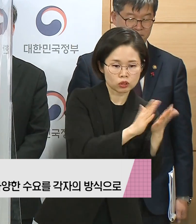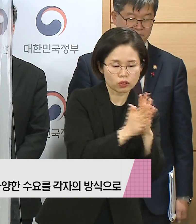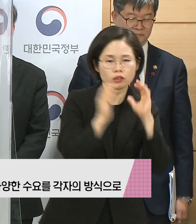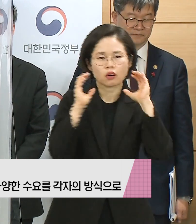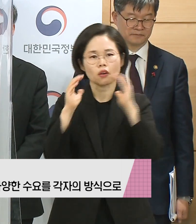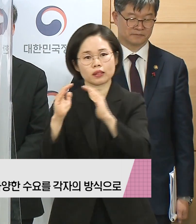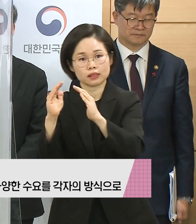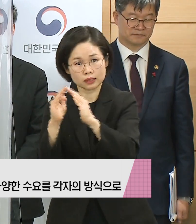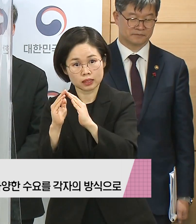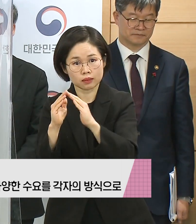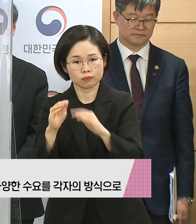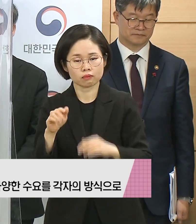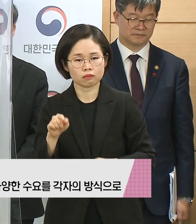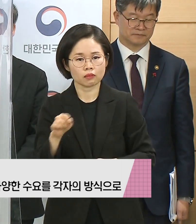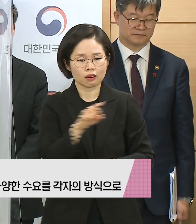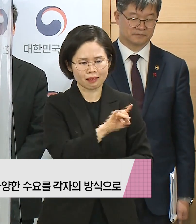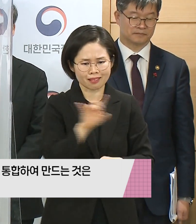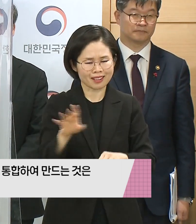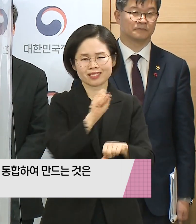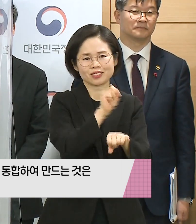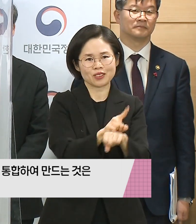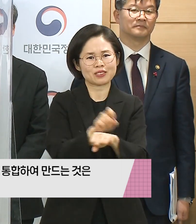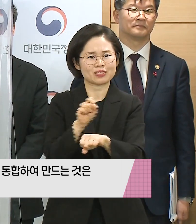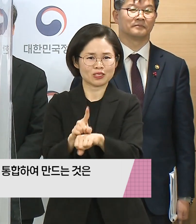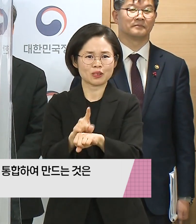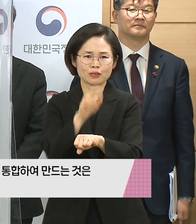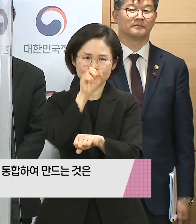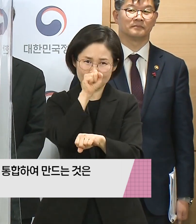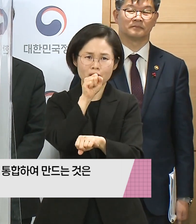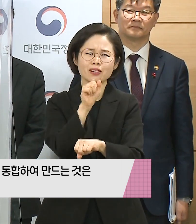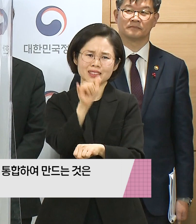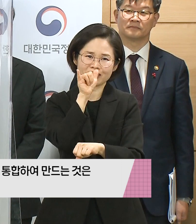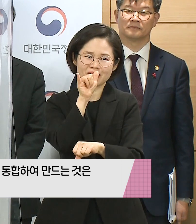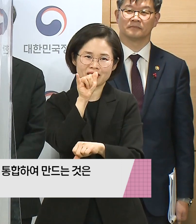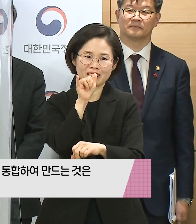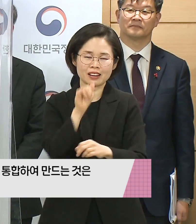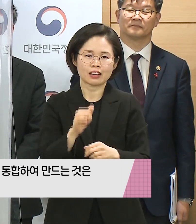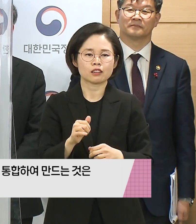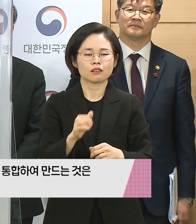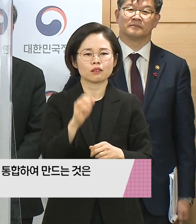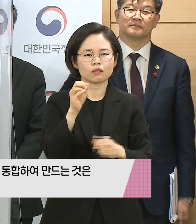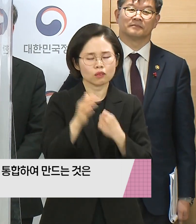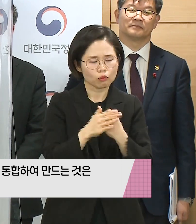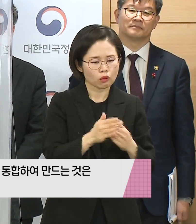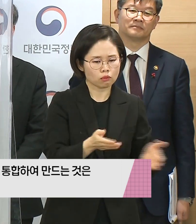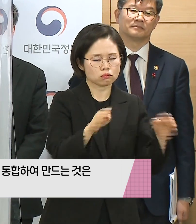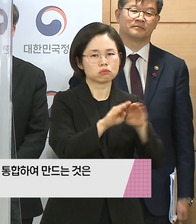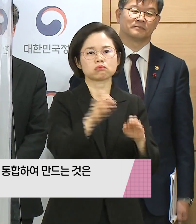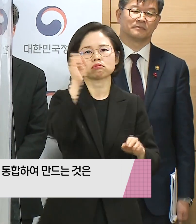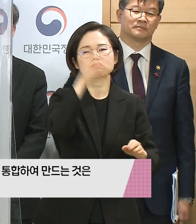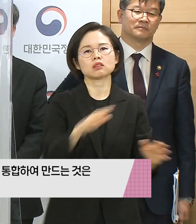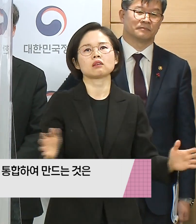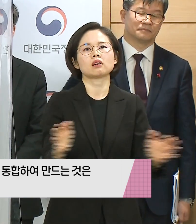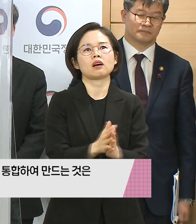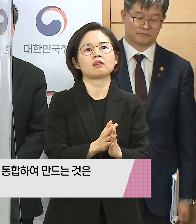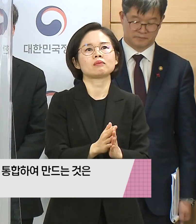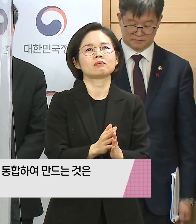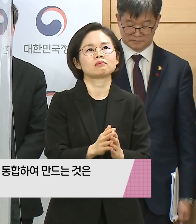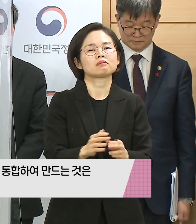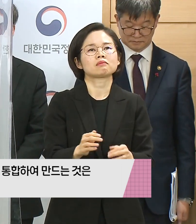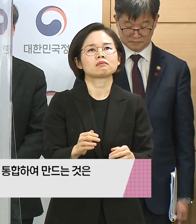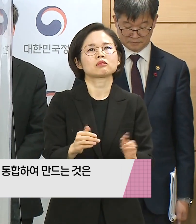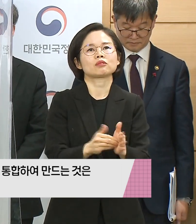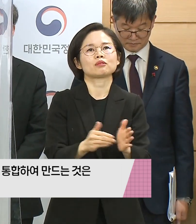현장의 다양한 수요를 각자의 방식으로 충족시켜 왔기 때문에 물리적으로 똑같이 통합하여 만드는